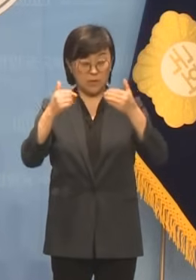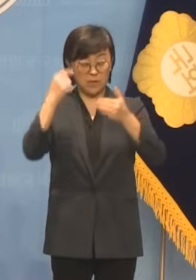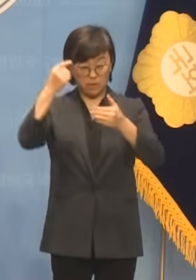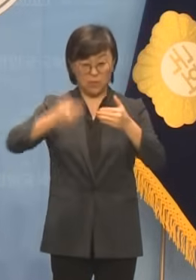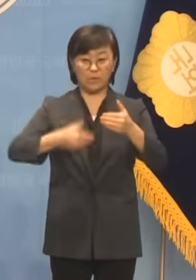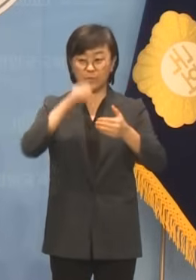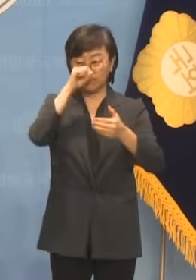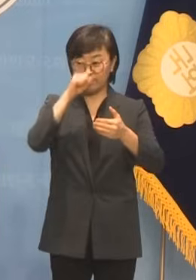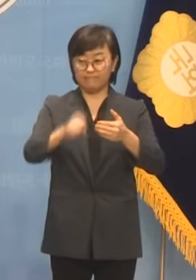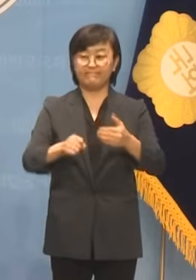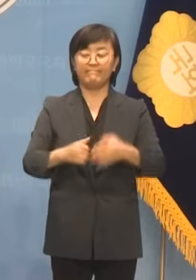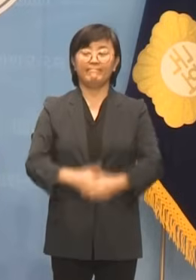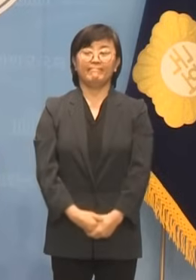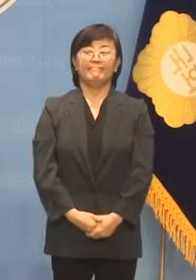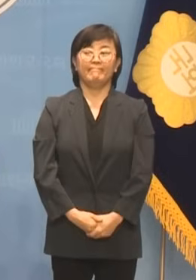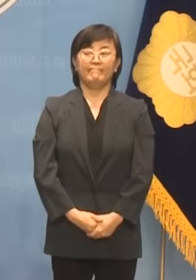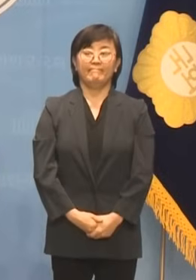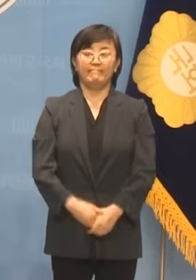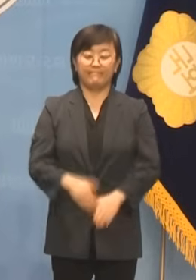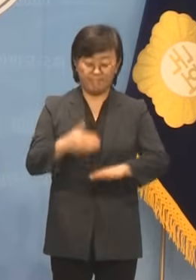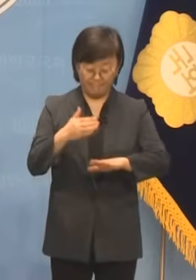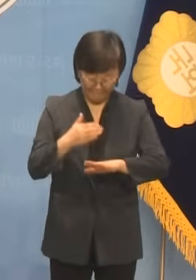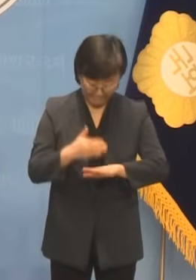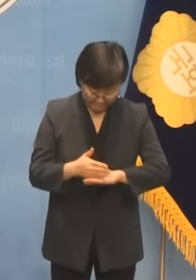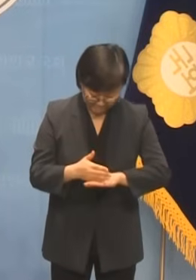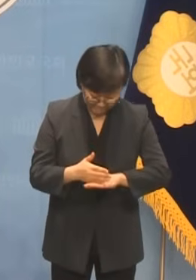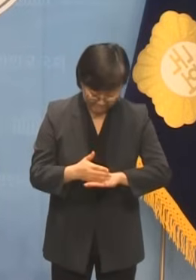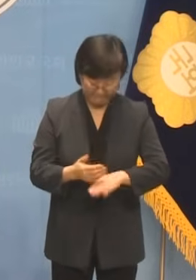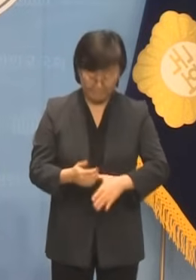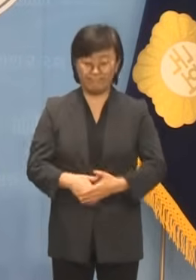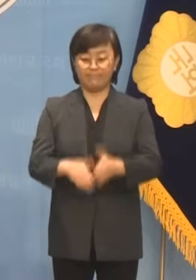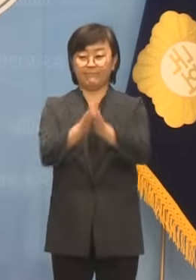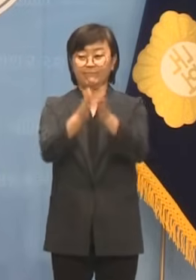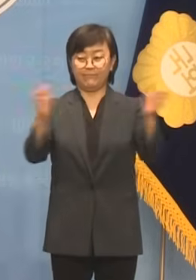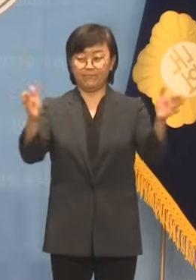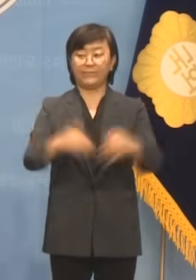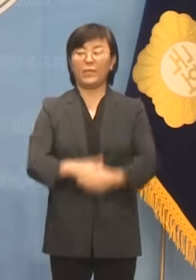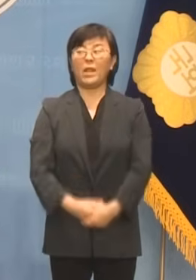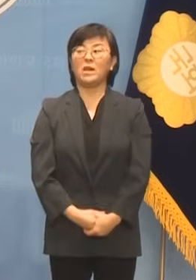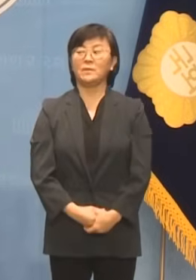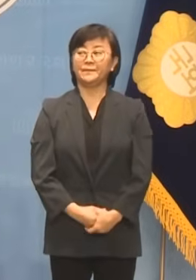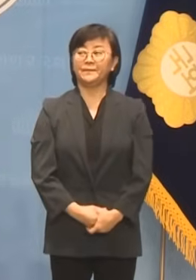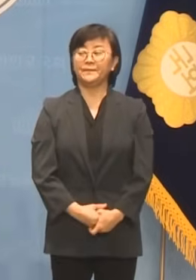질문해 주셨으면 감사하겠습니다. 그러면 출마 선언 시작하도록 하겠습니다.